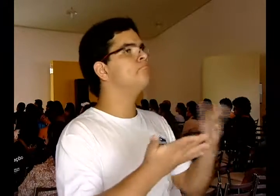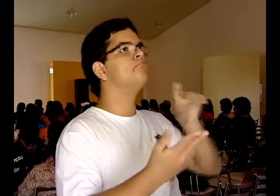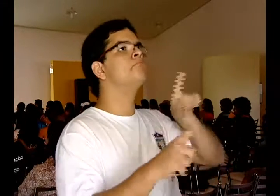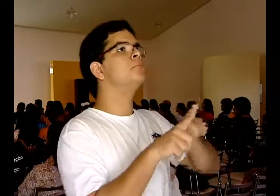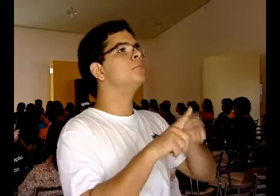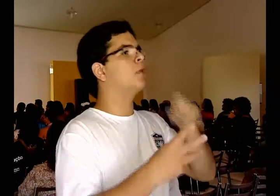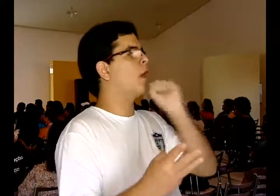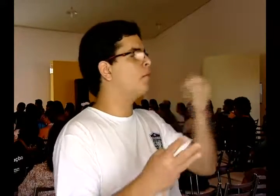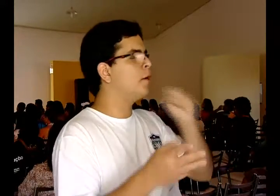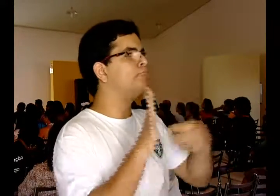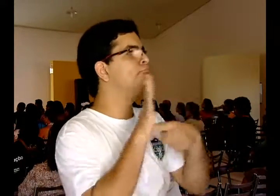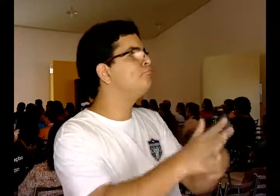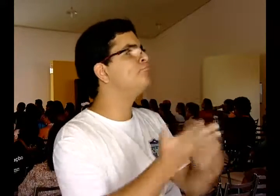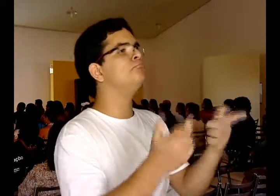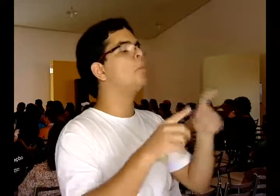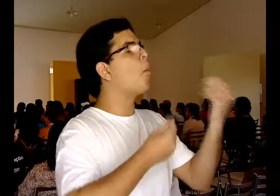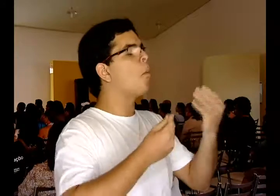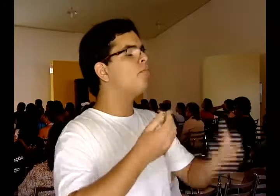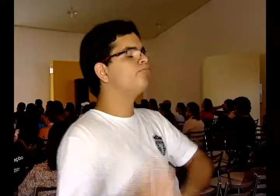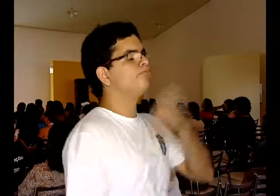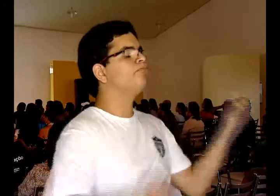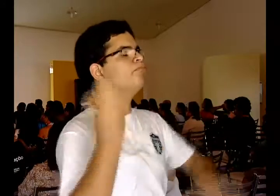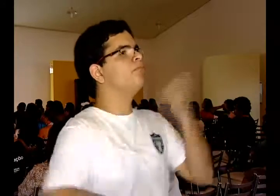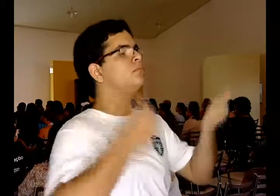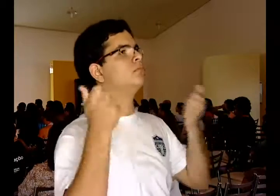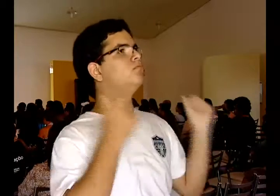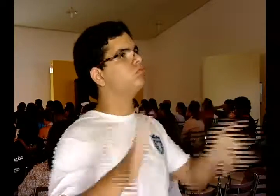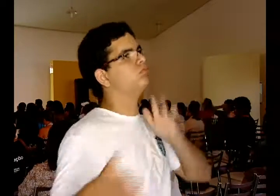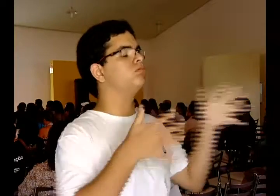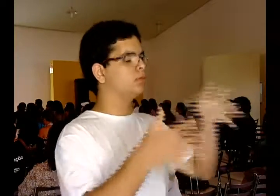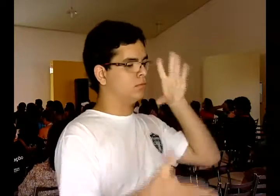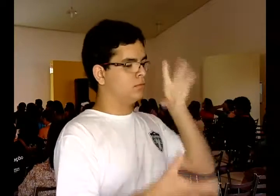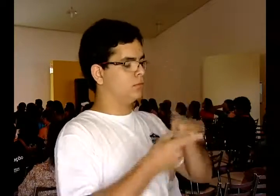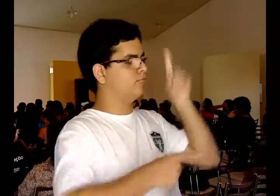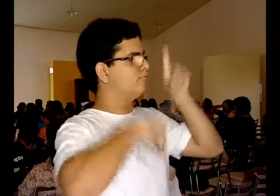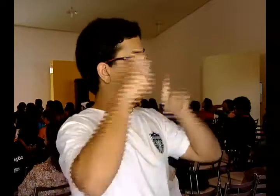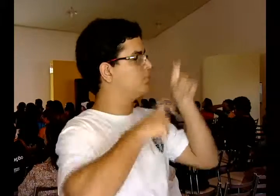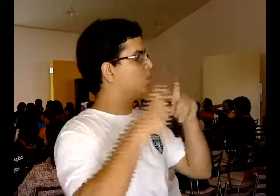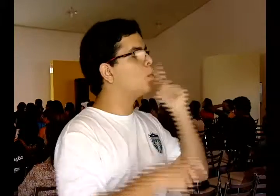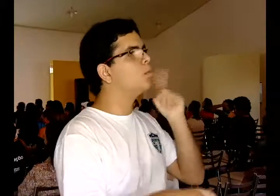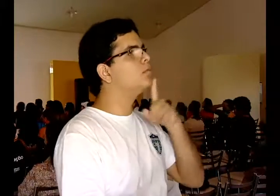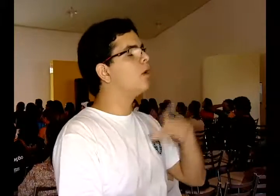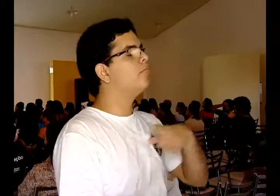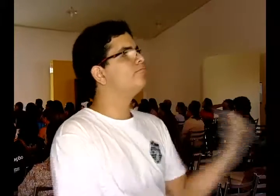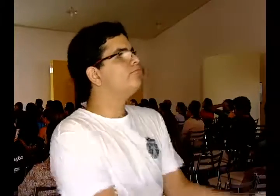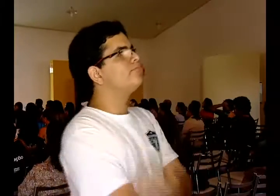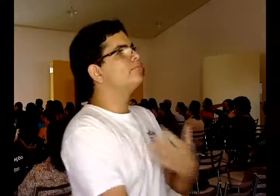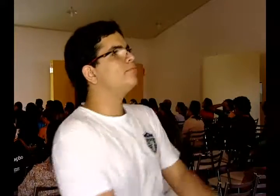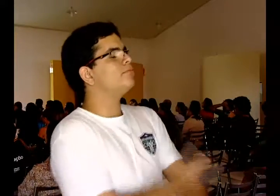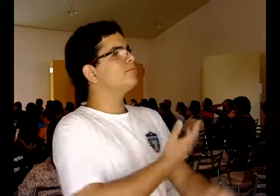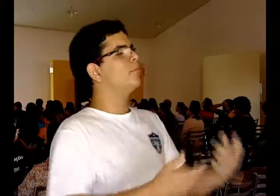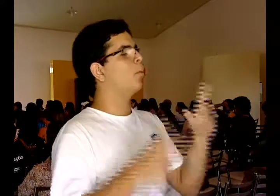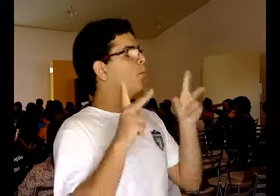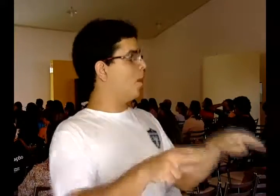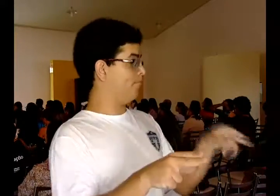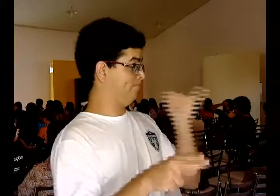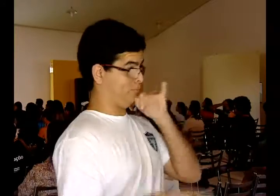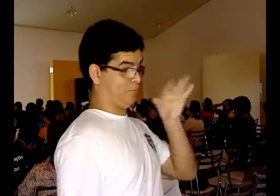facial, porque é um conjunto, as expressões é gramática, assim como é usado nas línguas orais através da voz. No caso dos